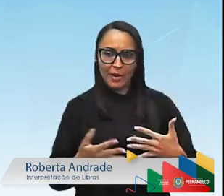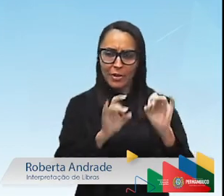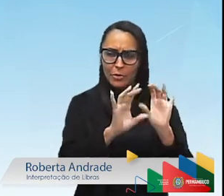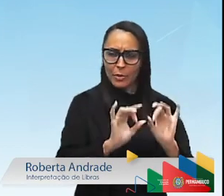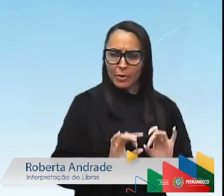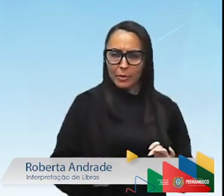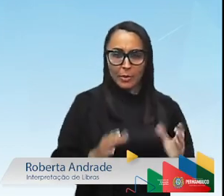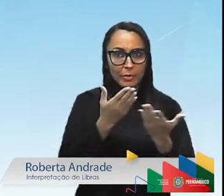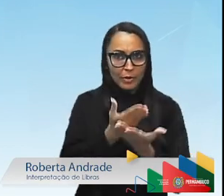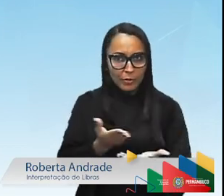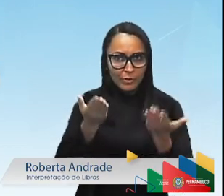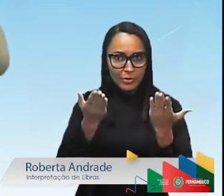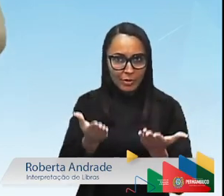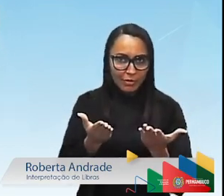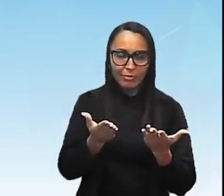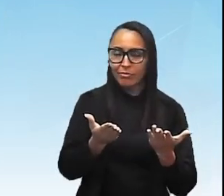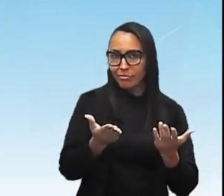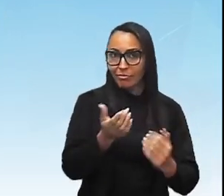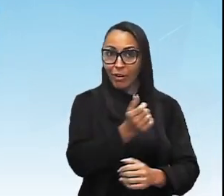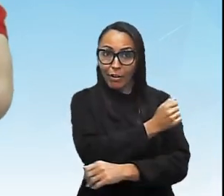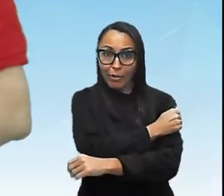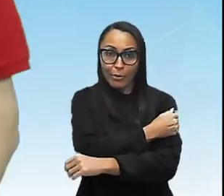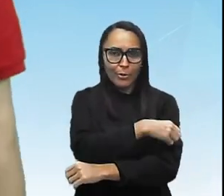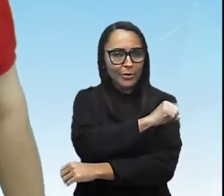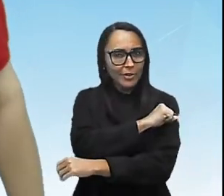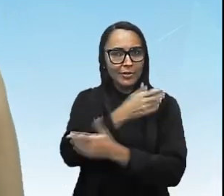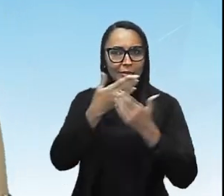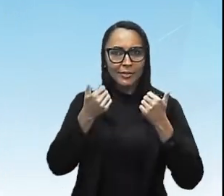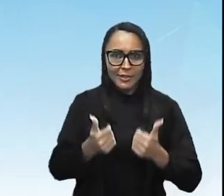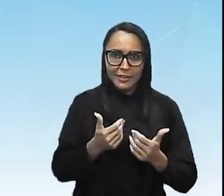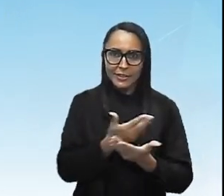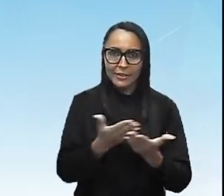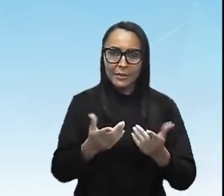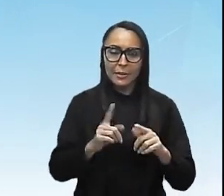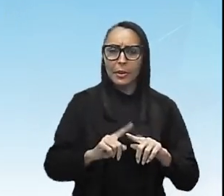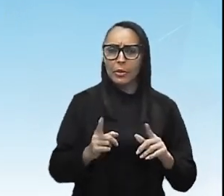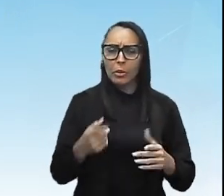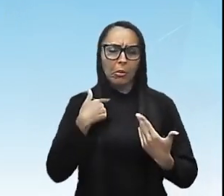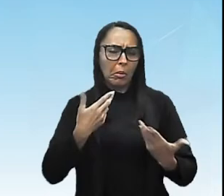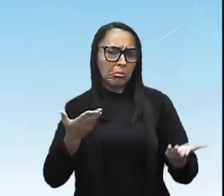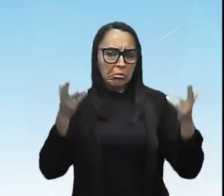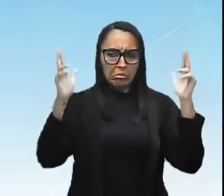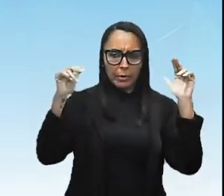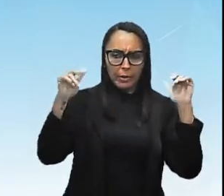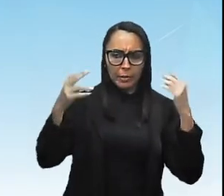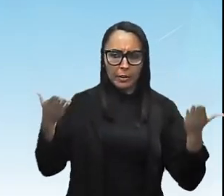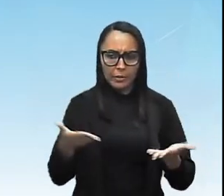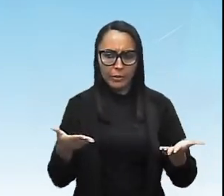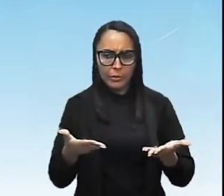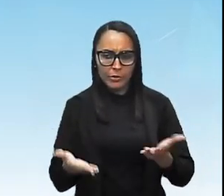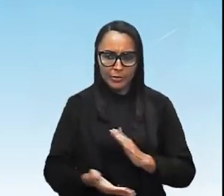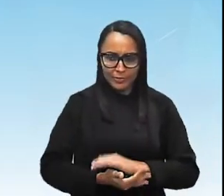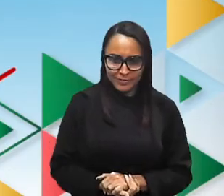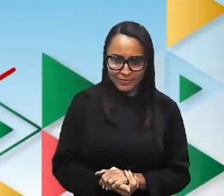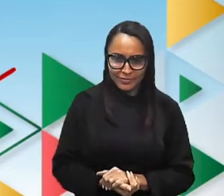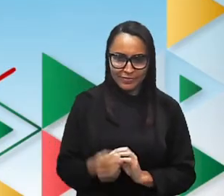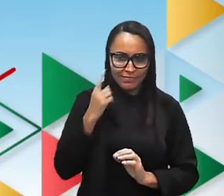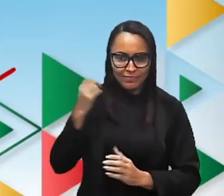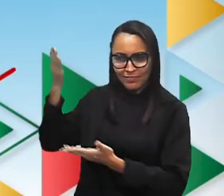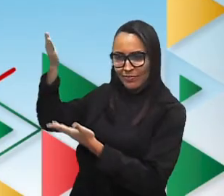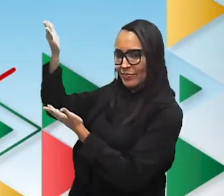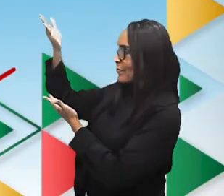especialmente para você, estudante do 8º ano. Mas qual será o tema da aula de hoje? Como há na